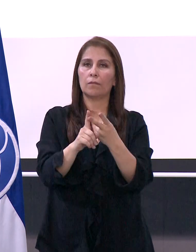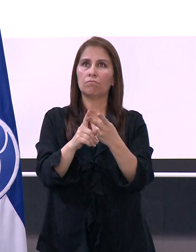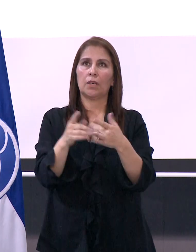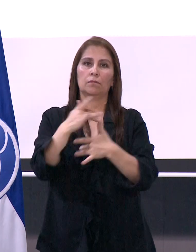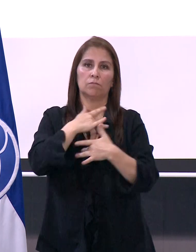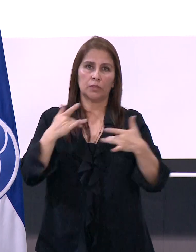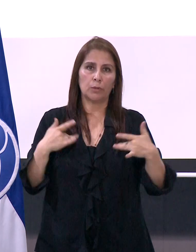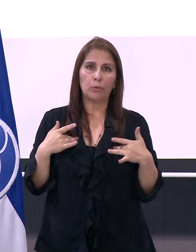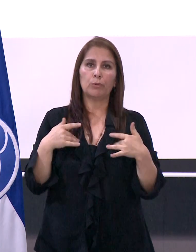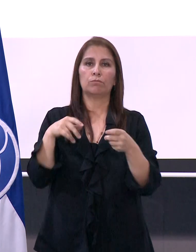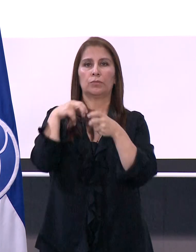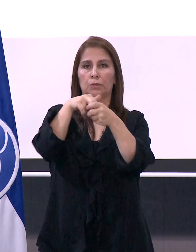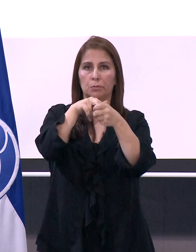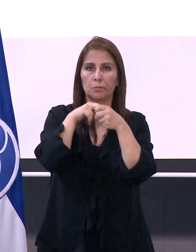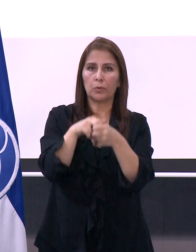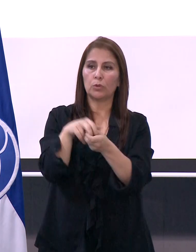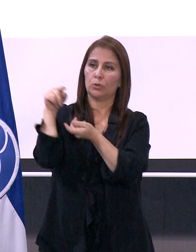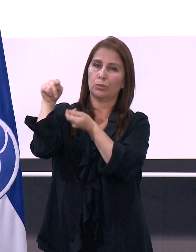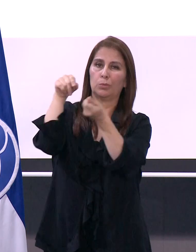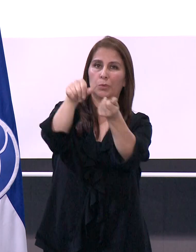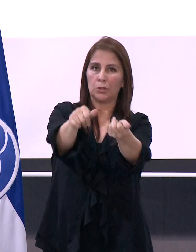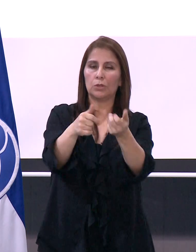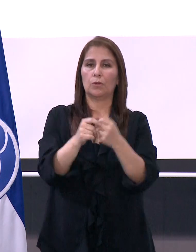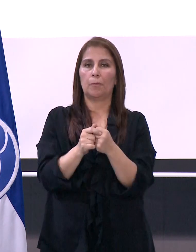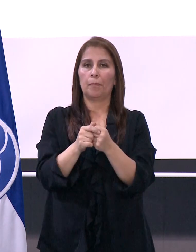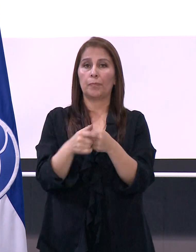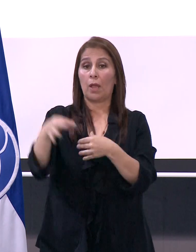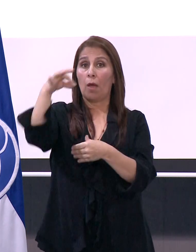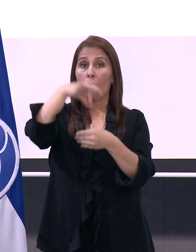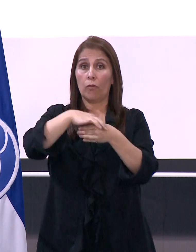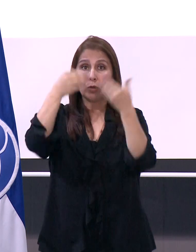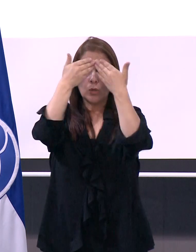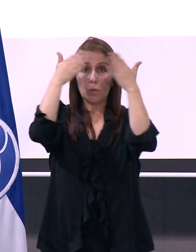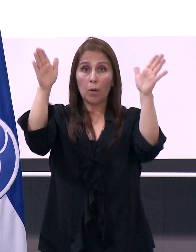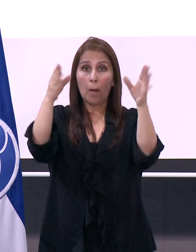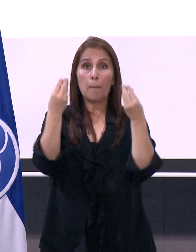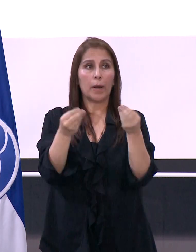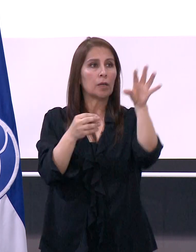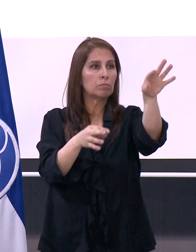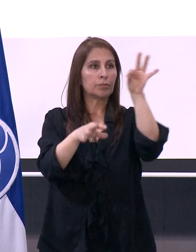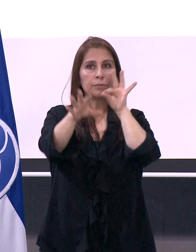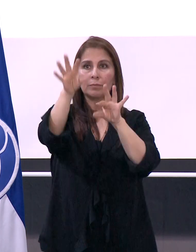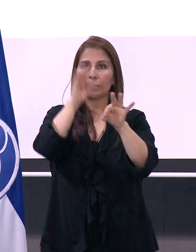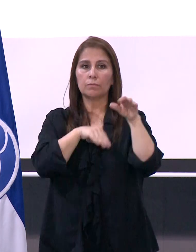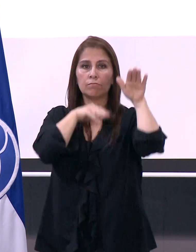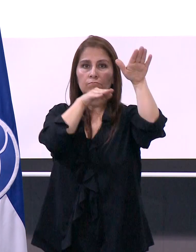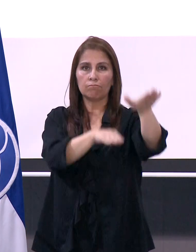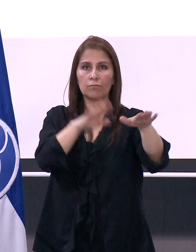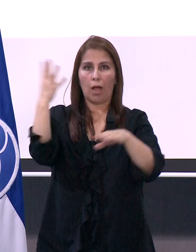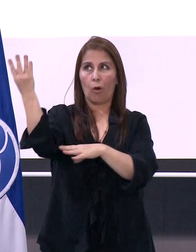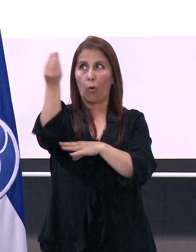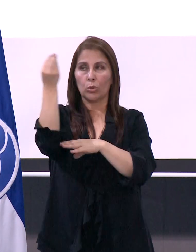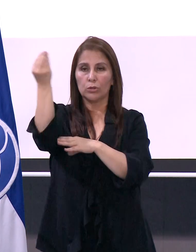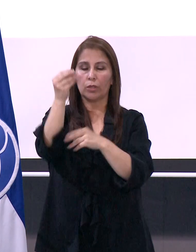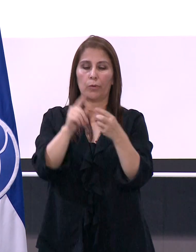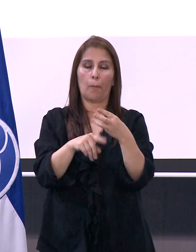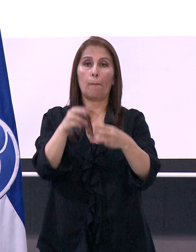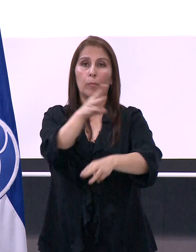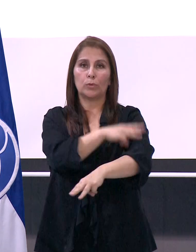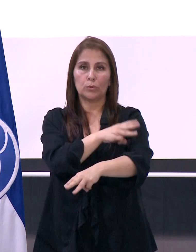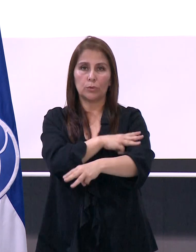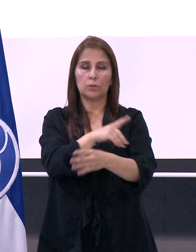residencias subsidios económicos el voto democrático para elegir sus representantes a los consejos monitorías